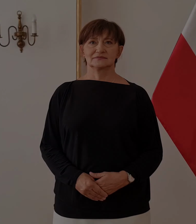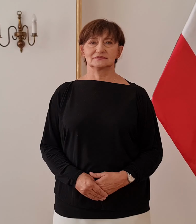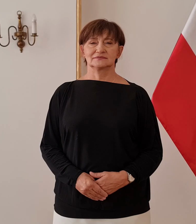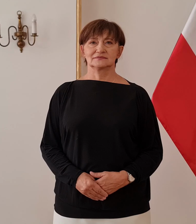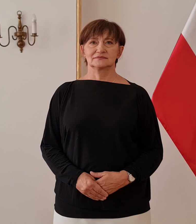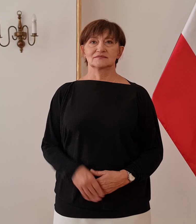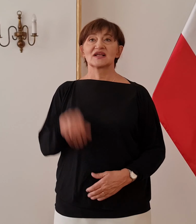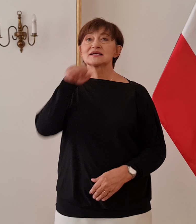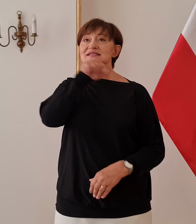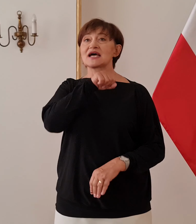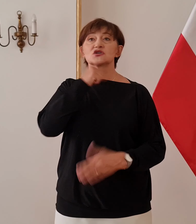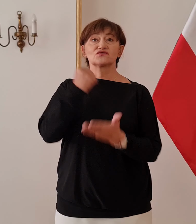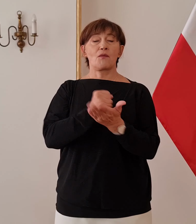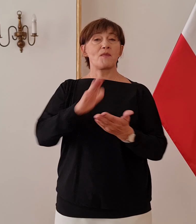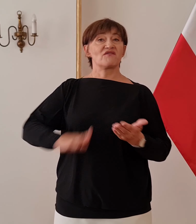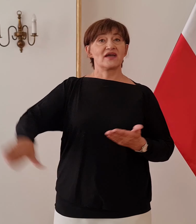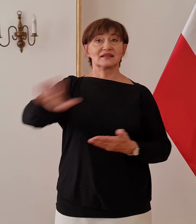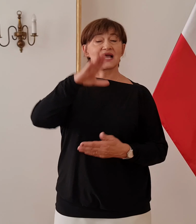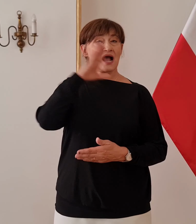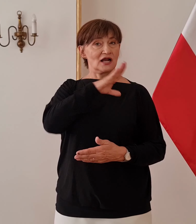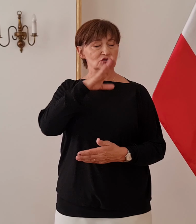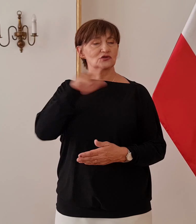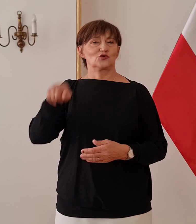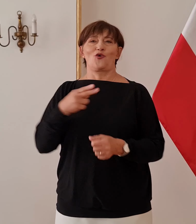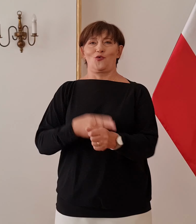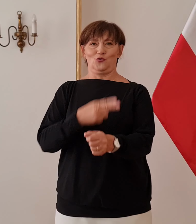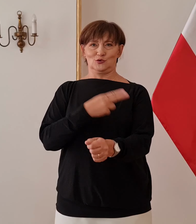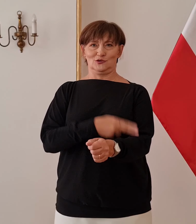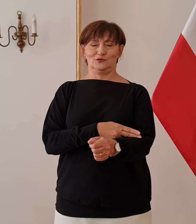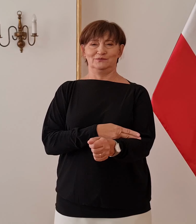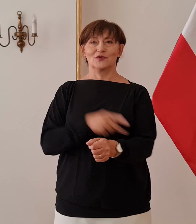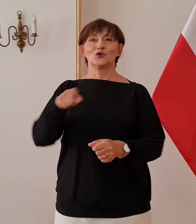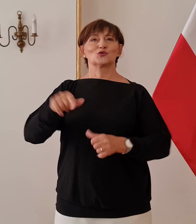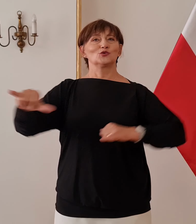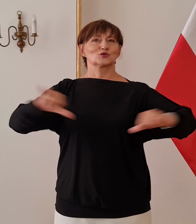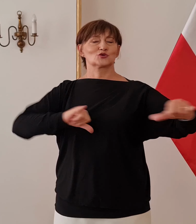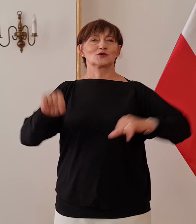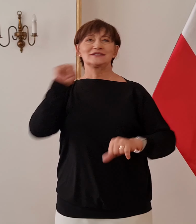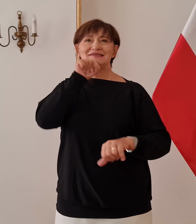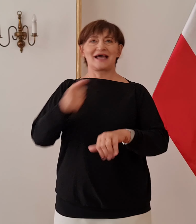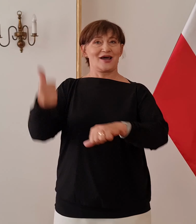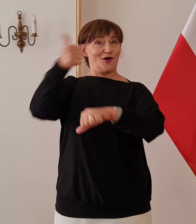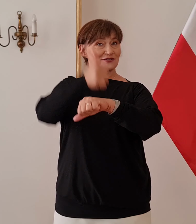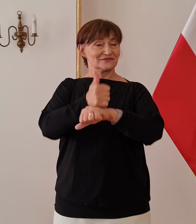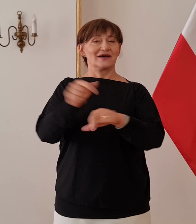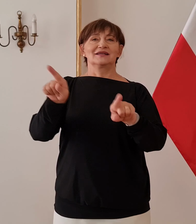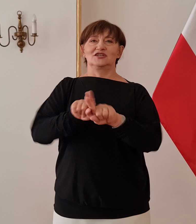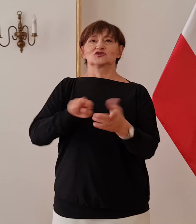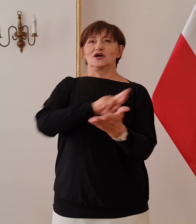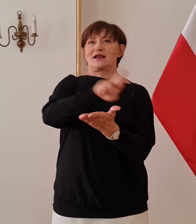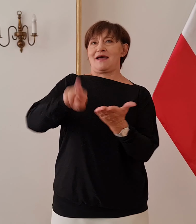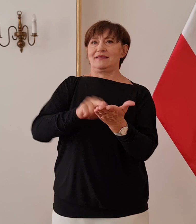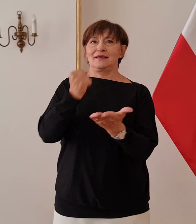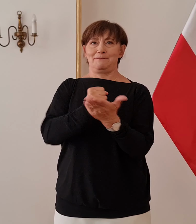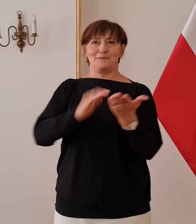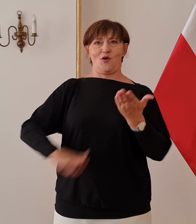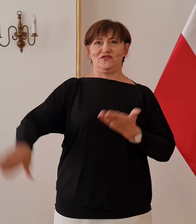Starostwo powiatowe w Kaliszu jest urzędem, a także siedzibą Starosty Kaliskiego i władz powiatu kaliskiego.